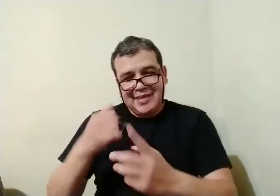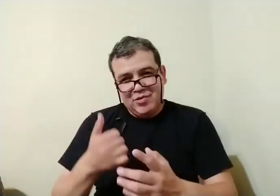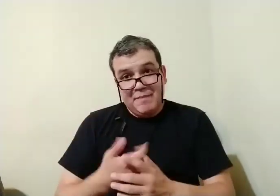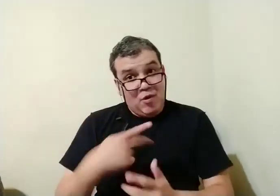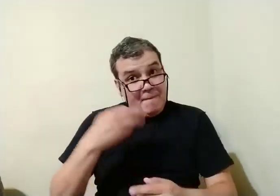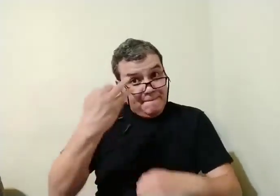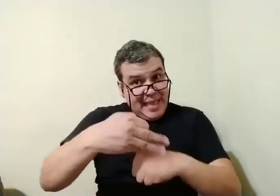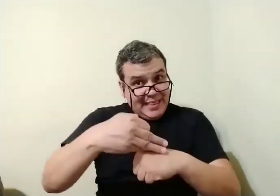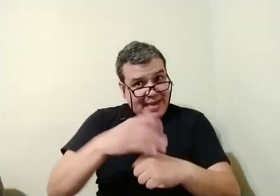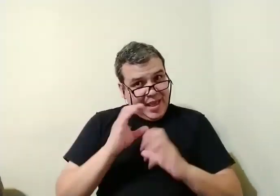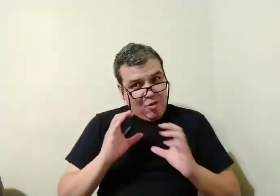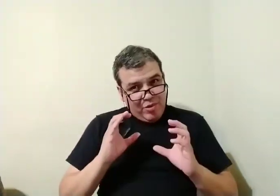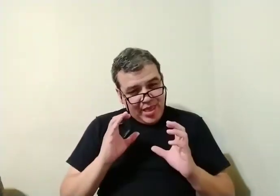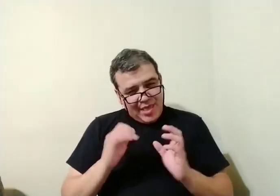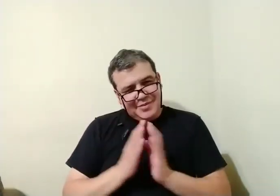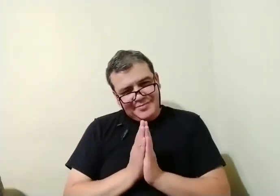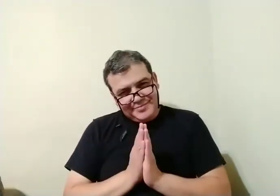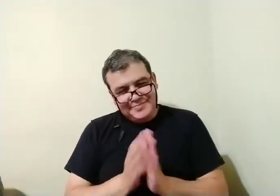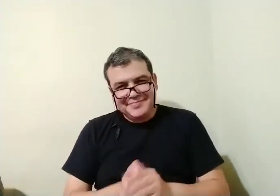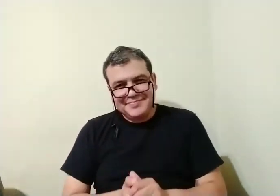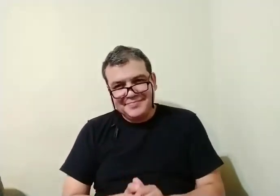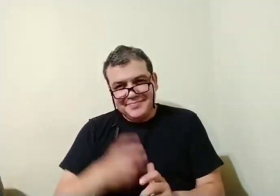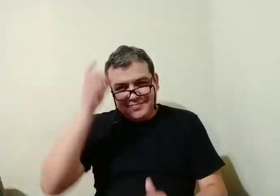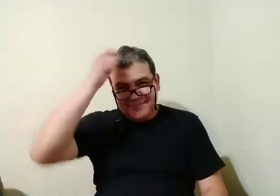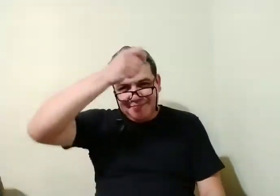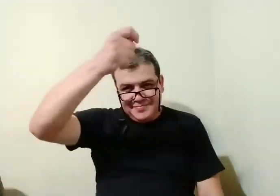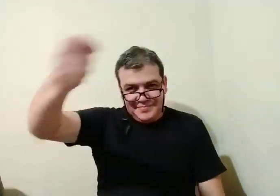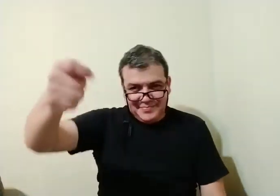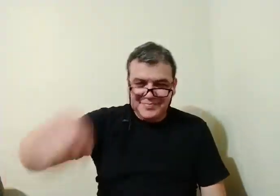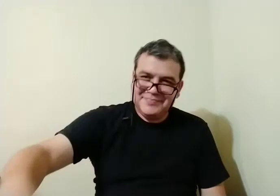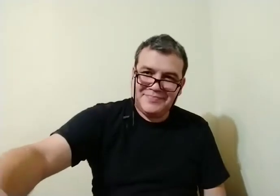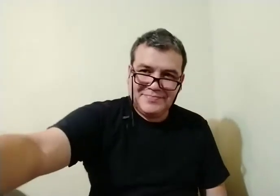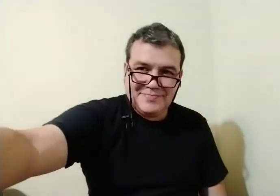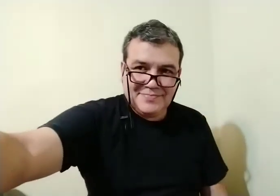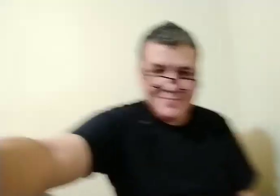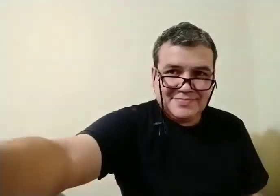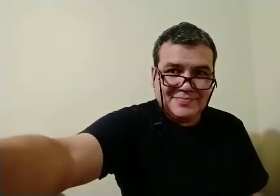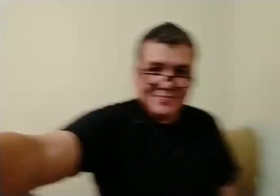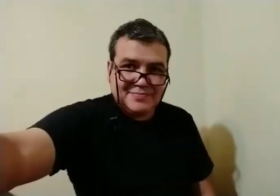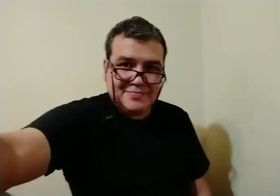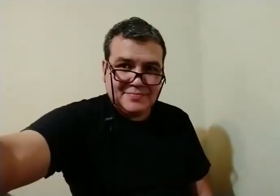Lecciones de Escuela Sabática.